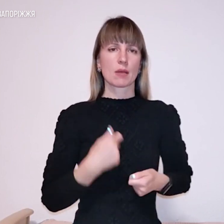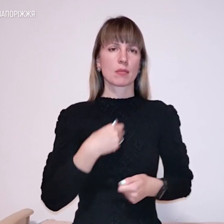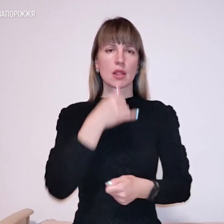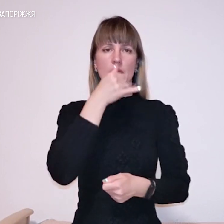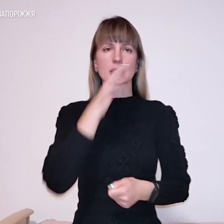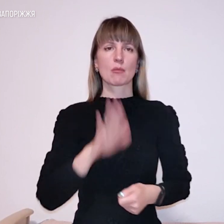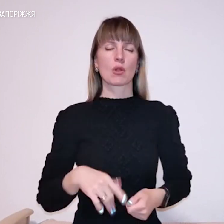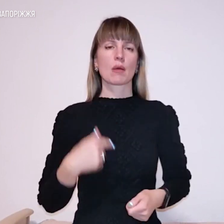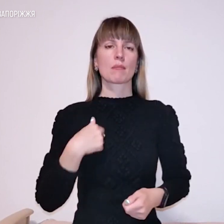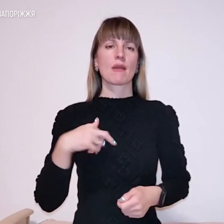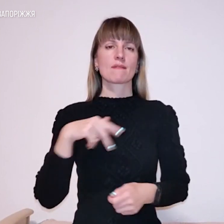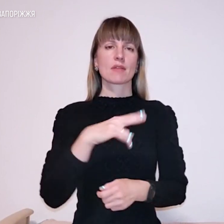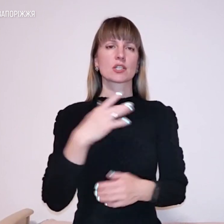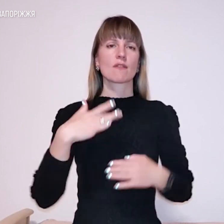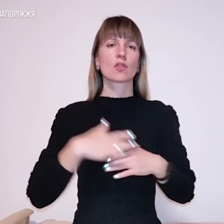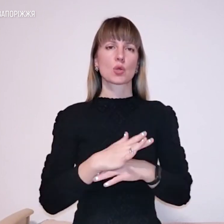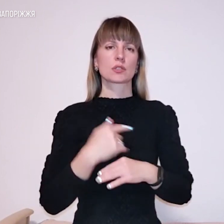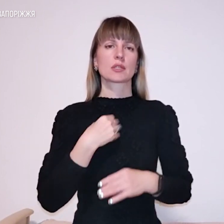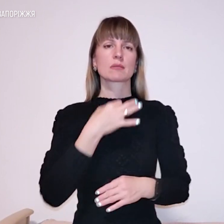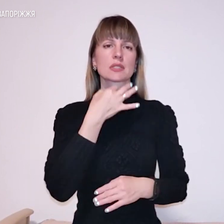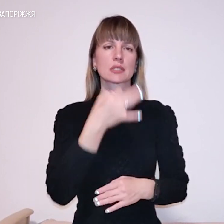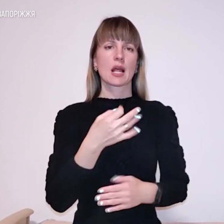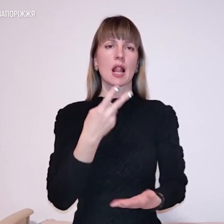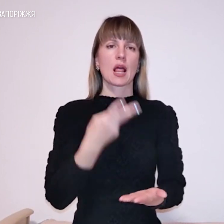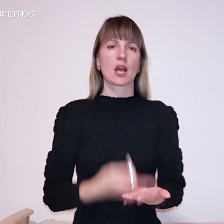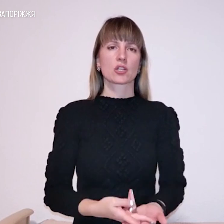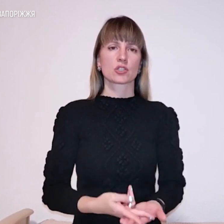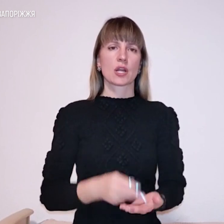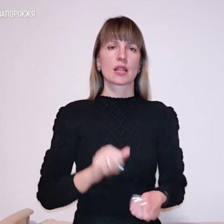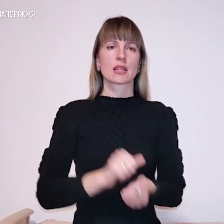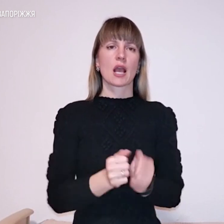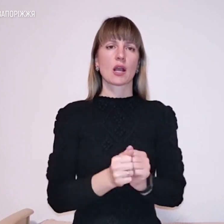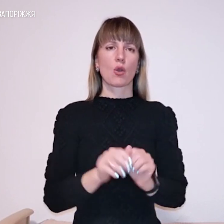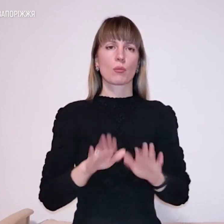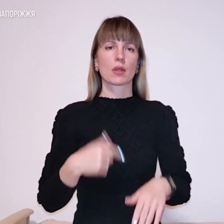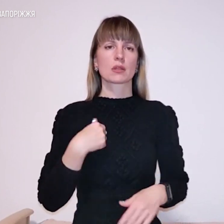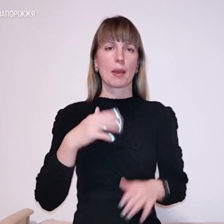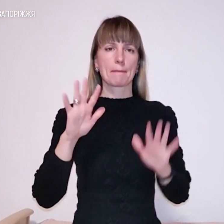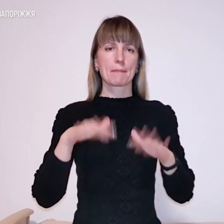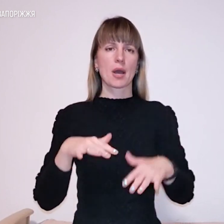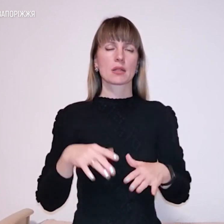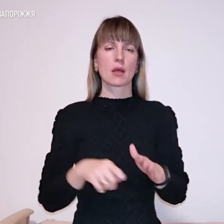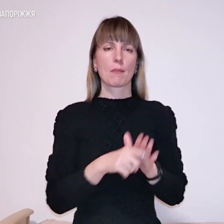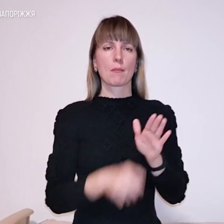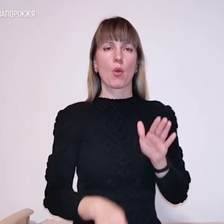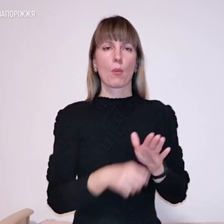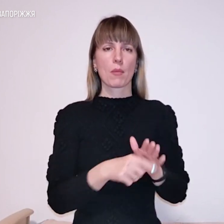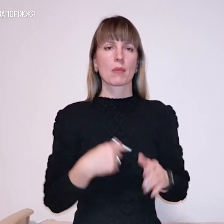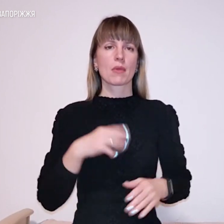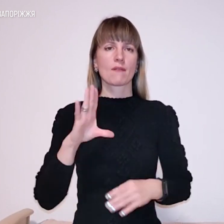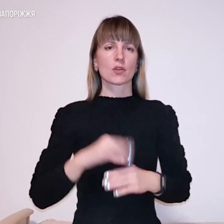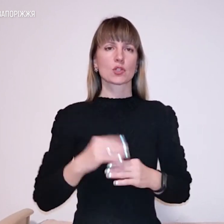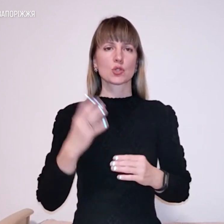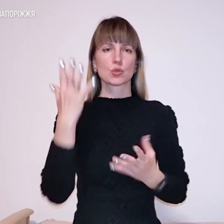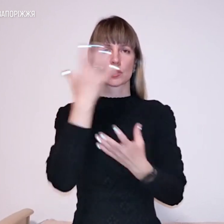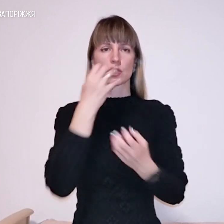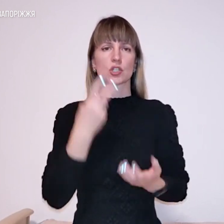змогли. Ми вийшли вночі, нам сказали, лягайте на каміння. На нас падали бомби. І ми так всю ніч пролежали. Ми